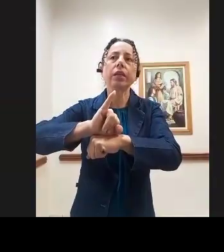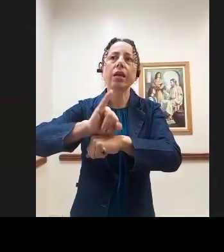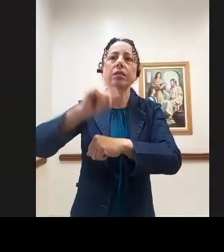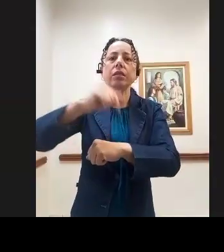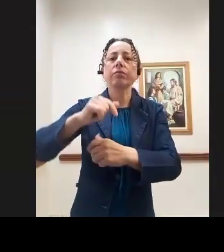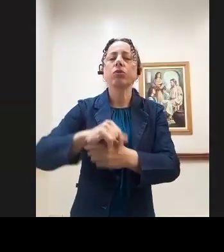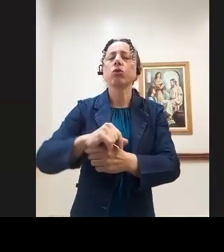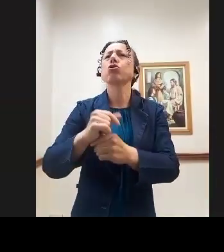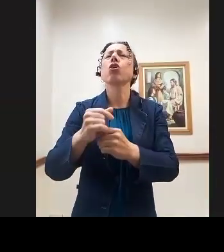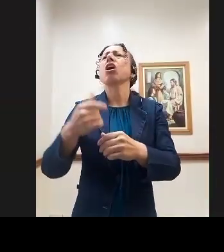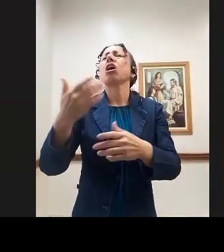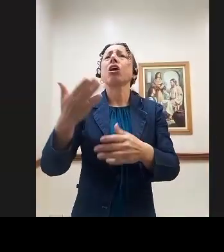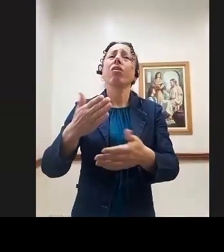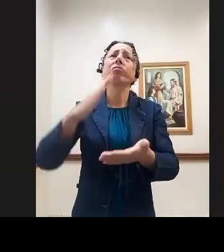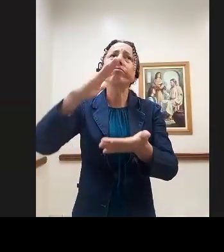eu perdi